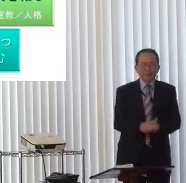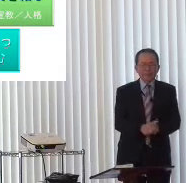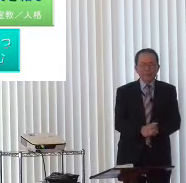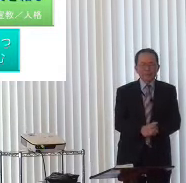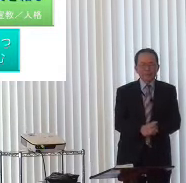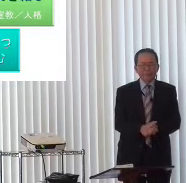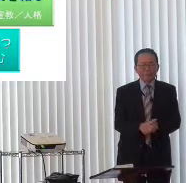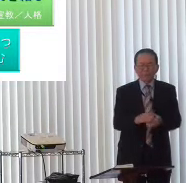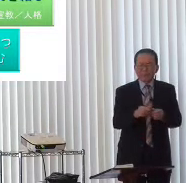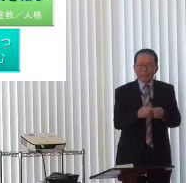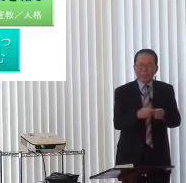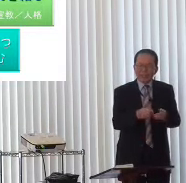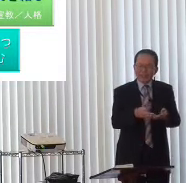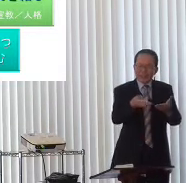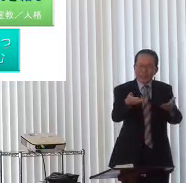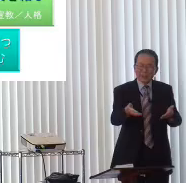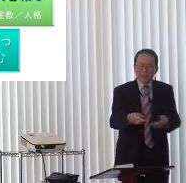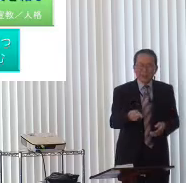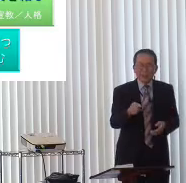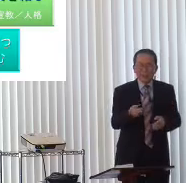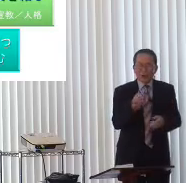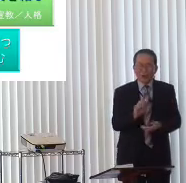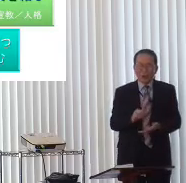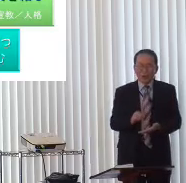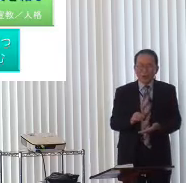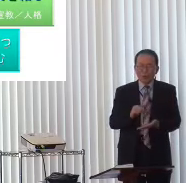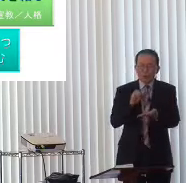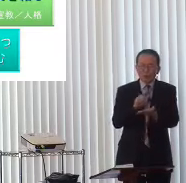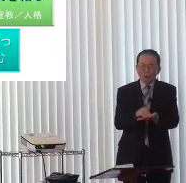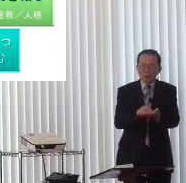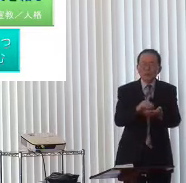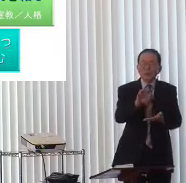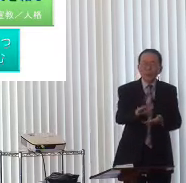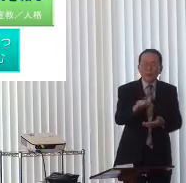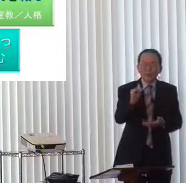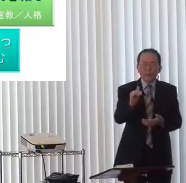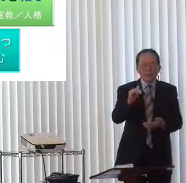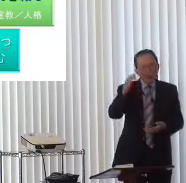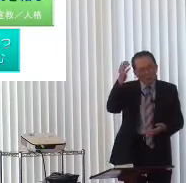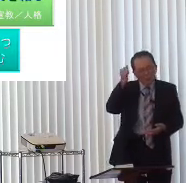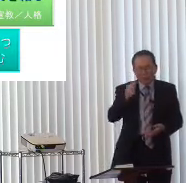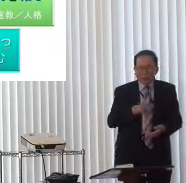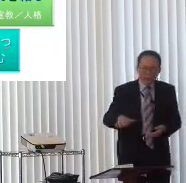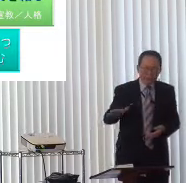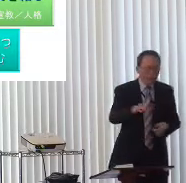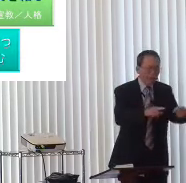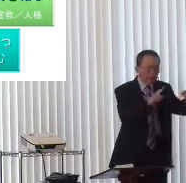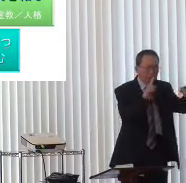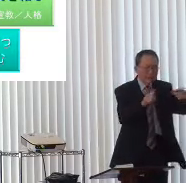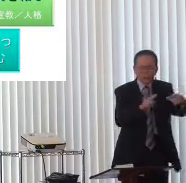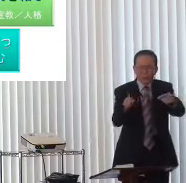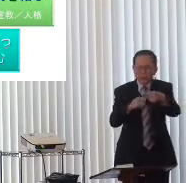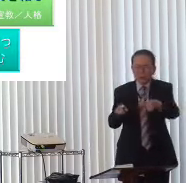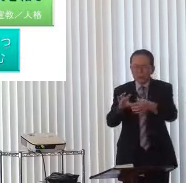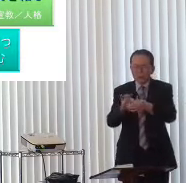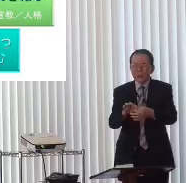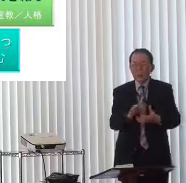に、その証拠であることを覚えます。そしてそれは私たち一人一人にとって